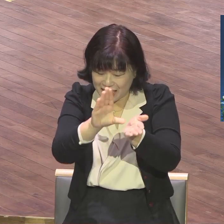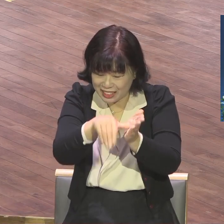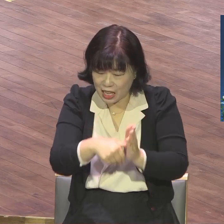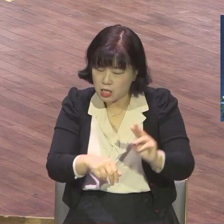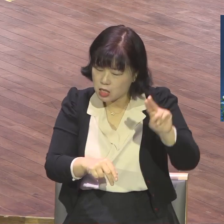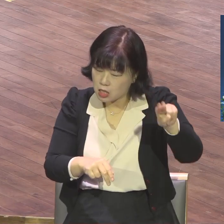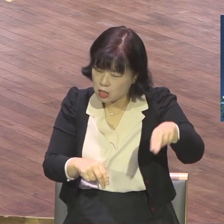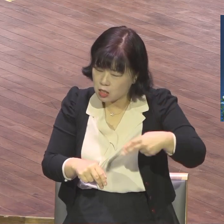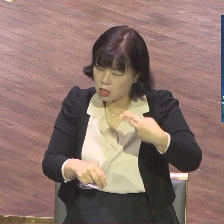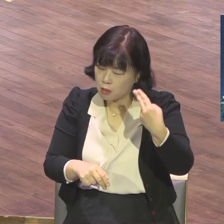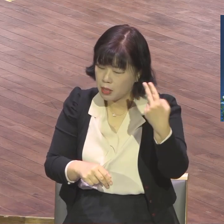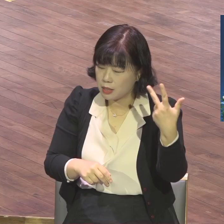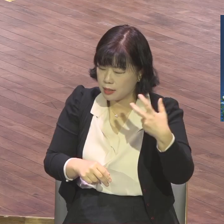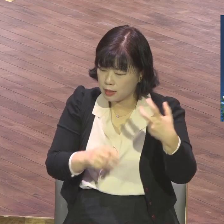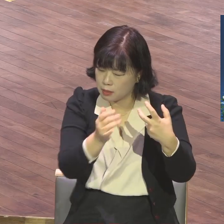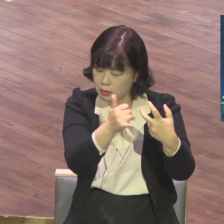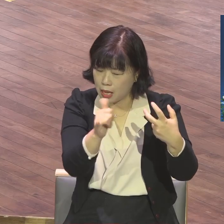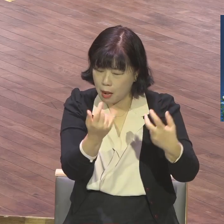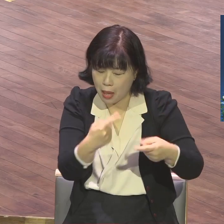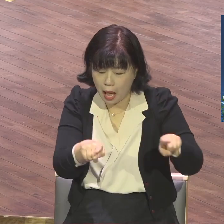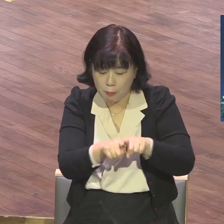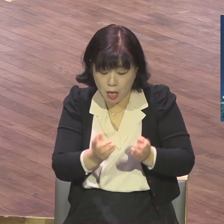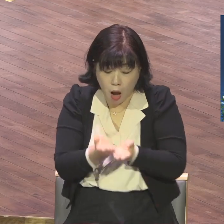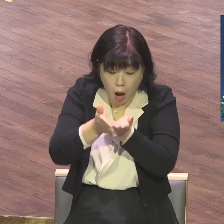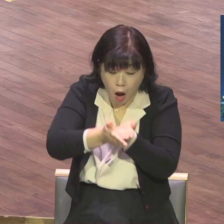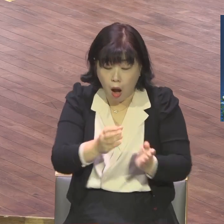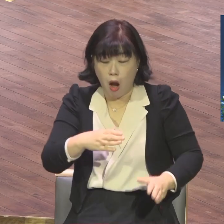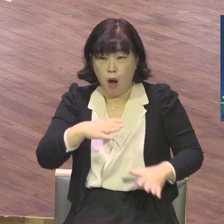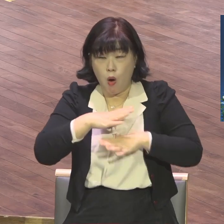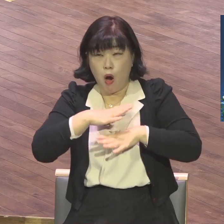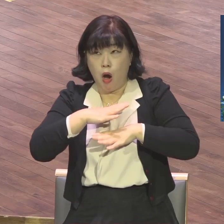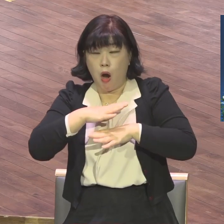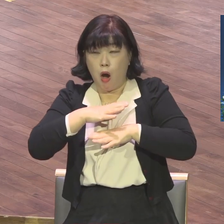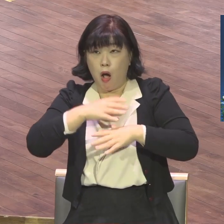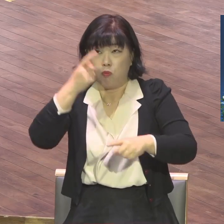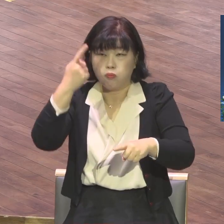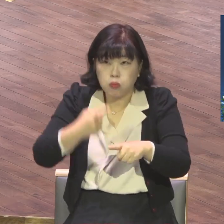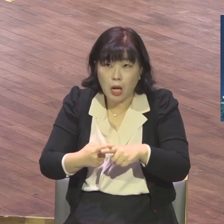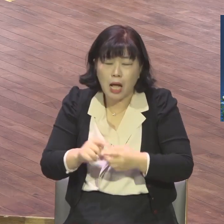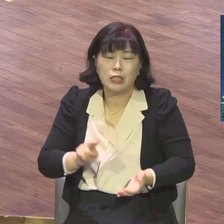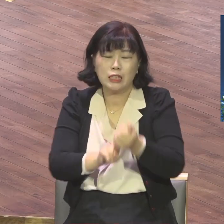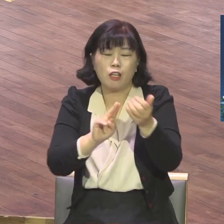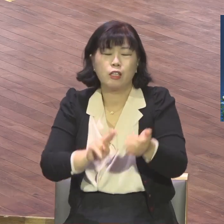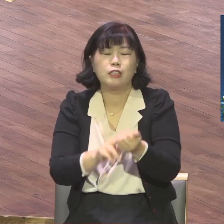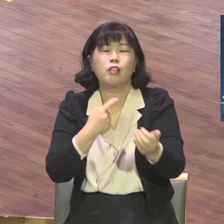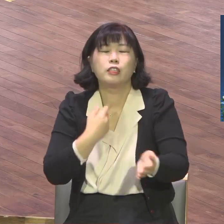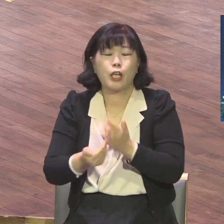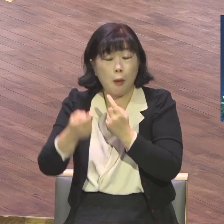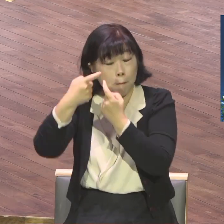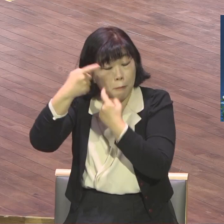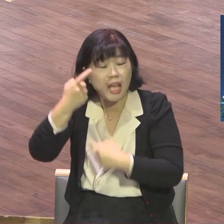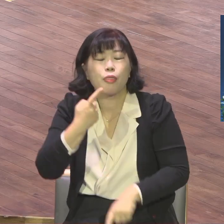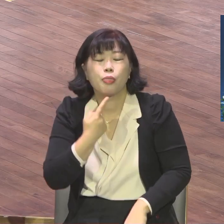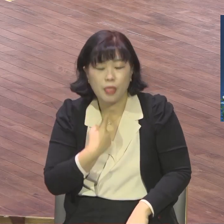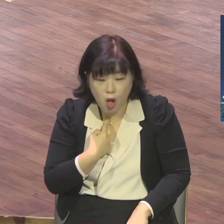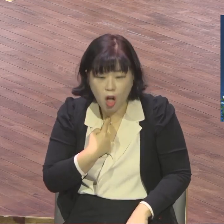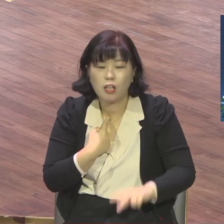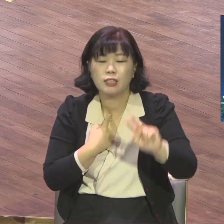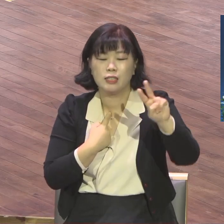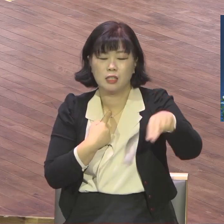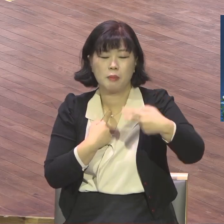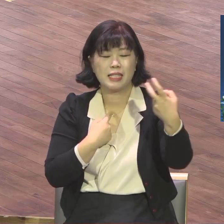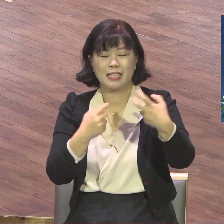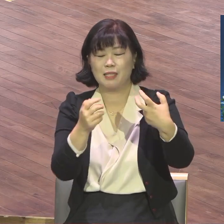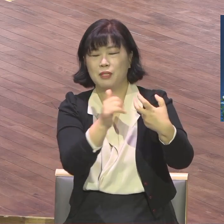이 죄수들을 호송했던 이 호송 책임자였던 백부장 율리오가 아주 자세하게 보고서를